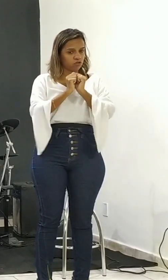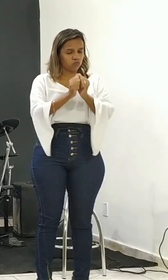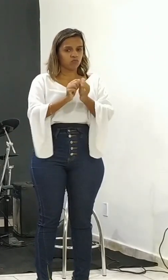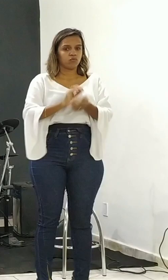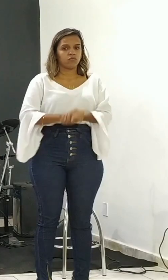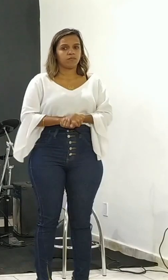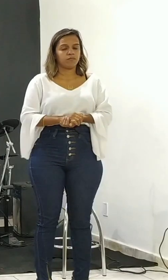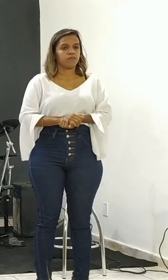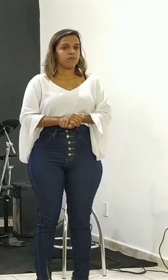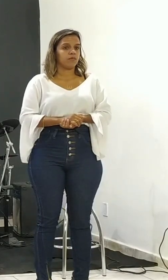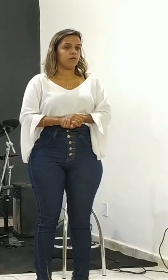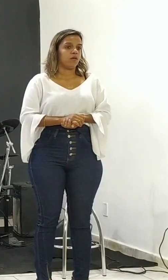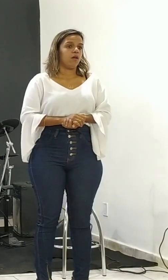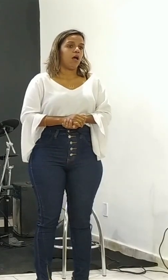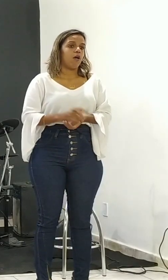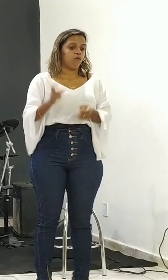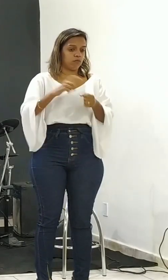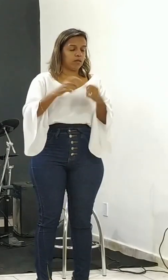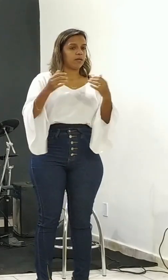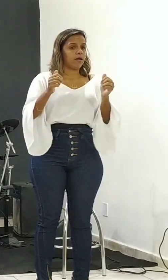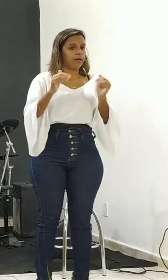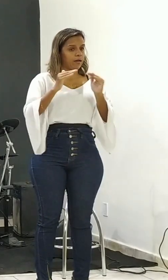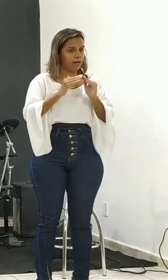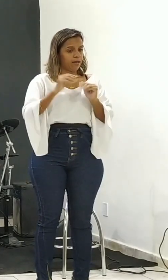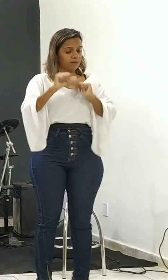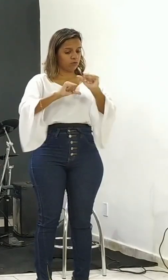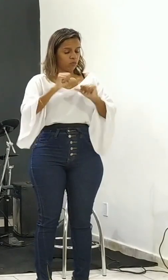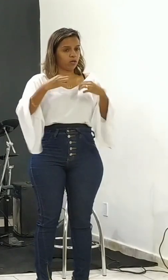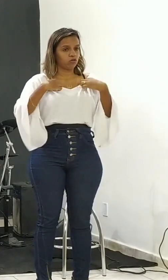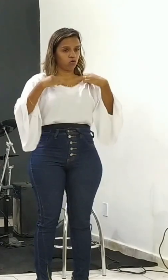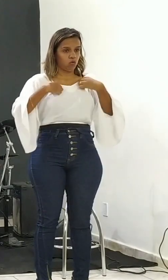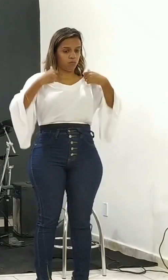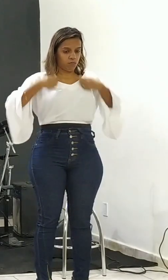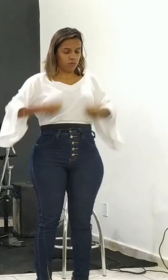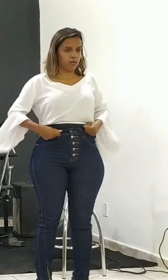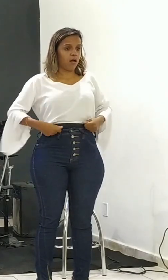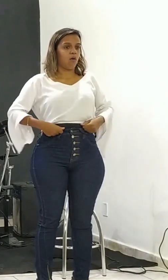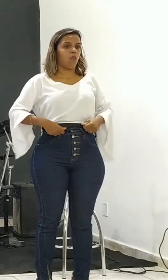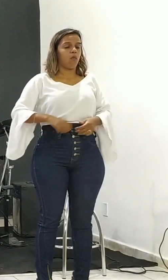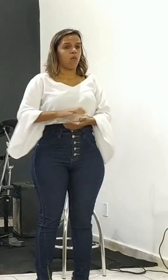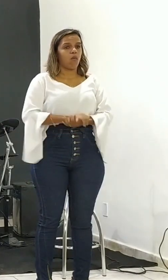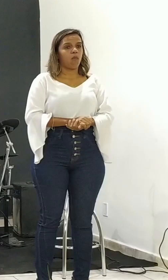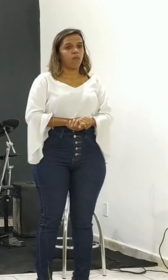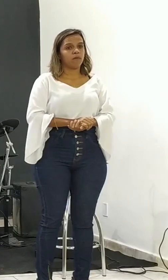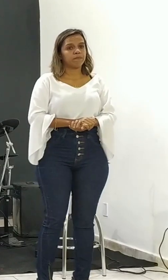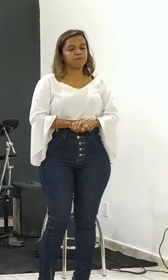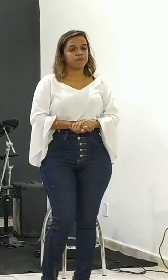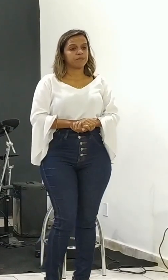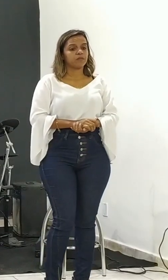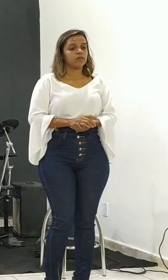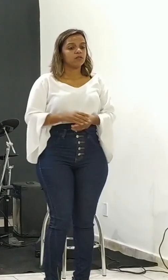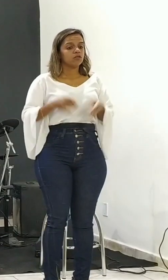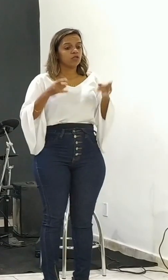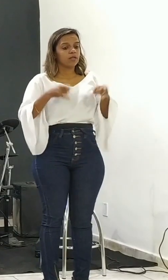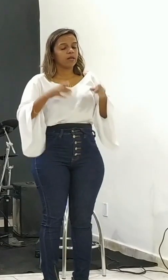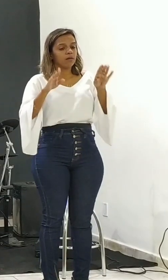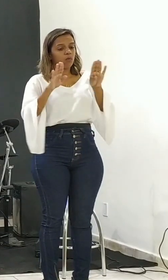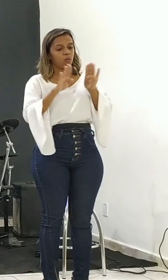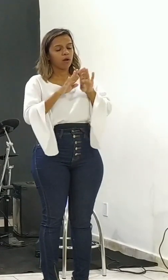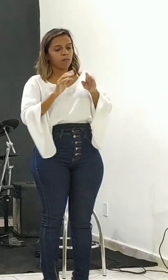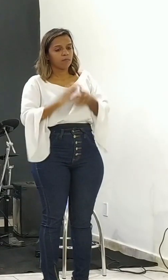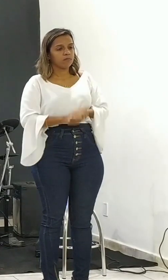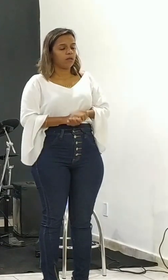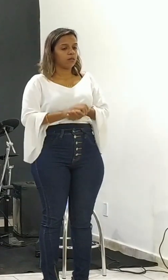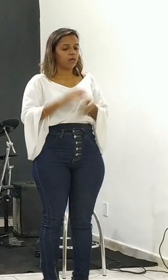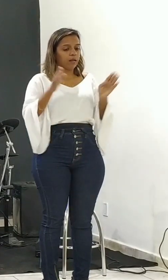casa, no meu carro. Troquei de roupa, retornei, botei a farda, né? E fui lá para o quarto. Cheguei no quarto. O quadro